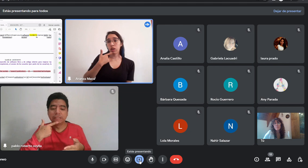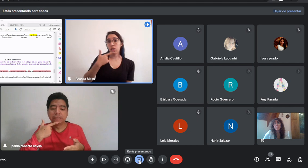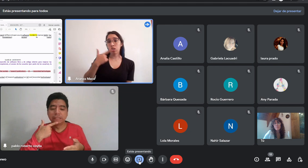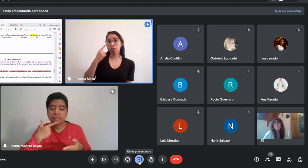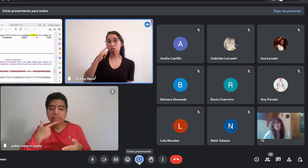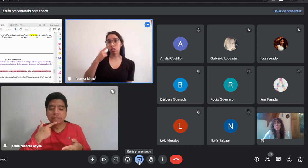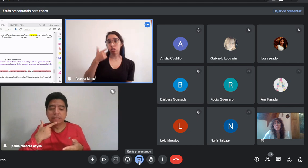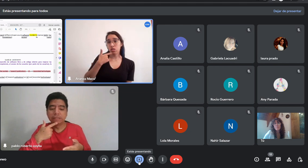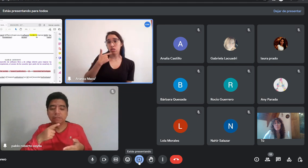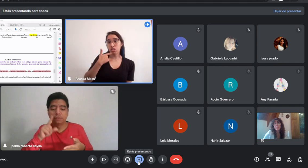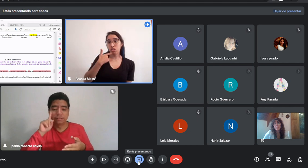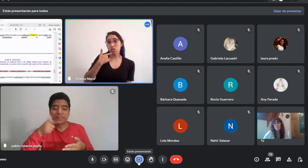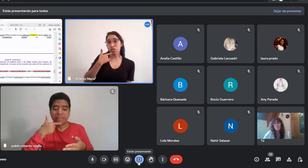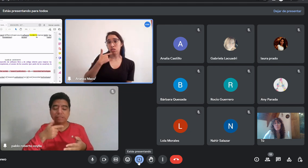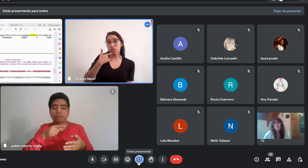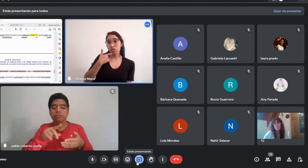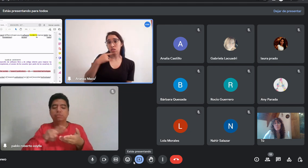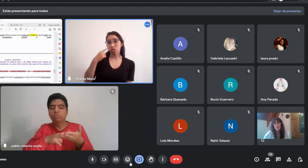Pregunta, ¿qué decís?